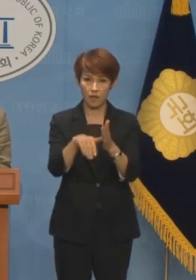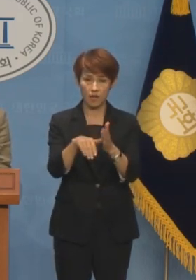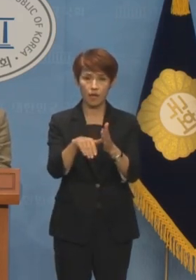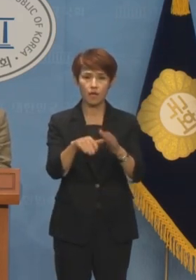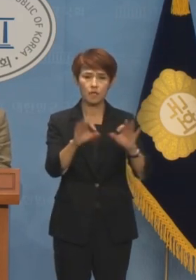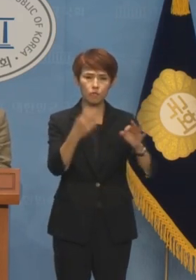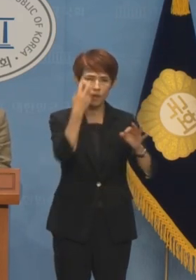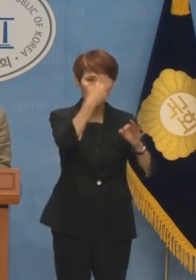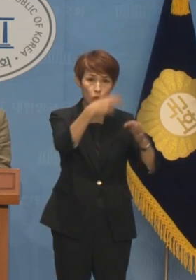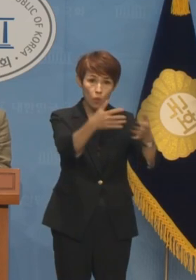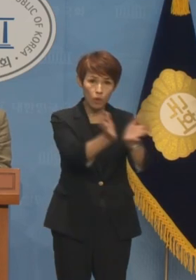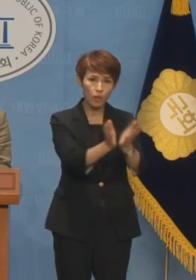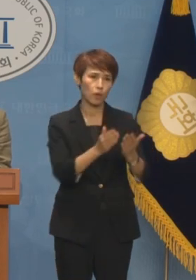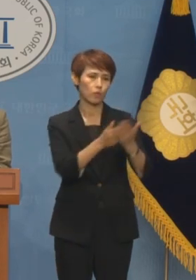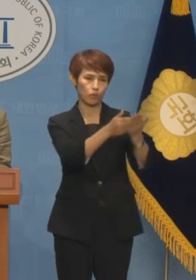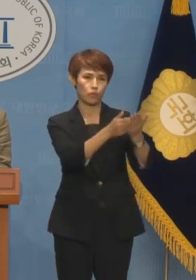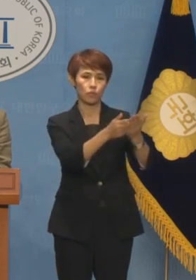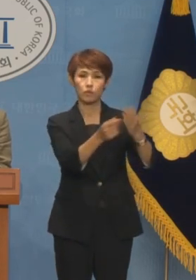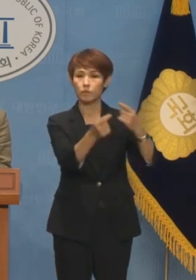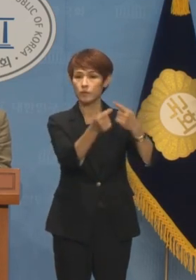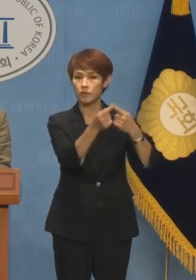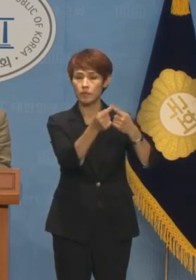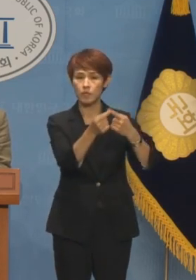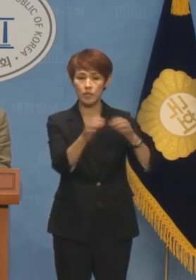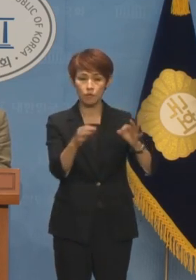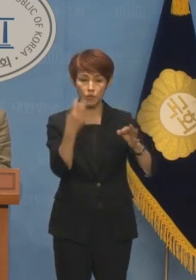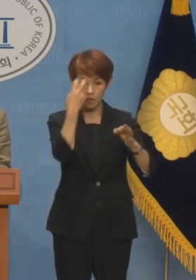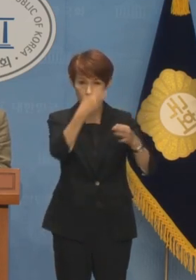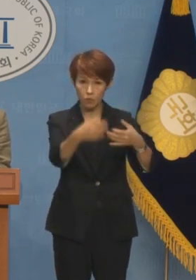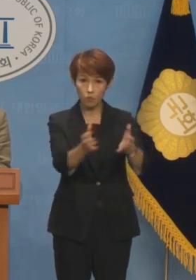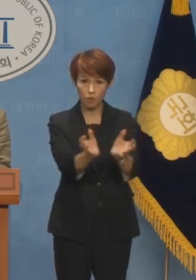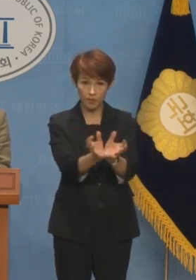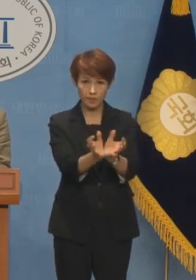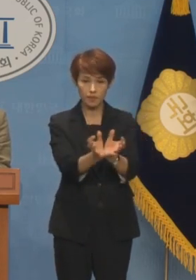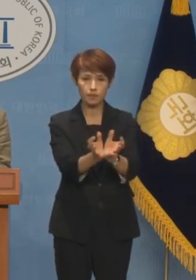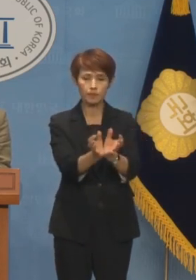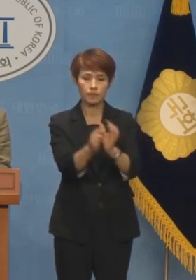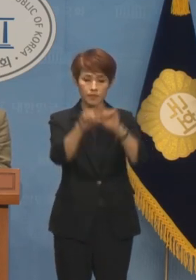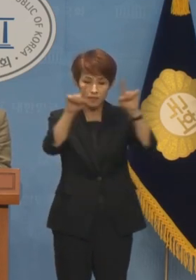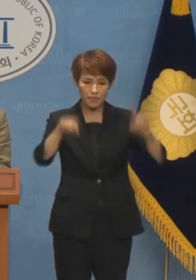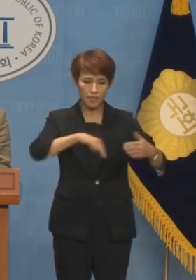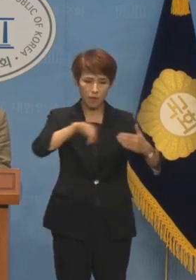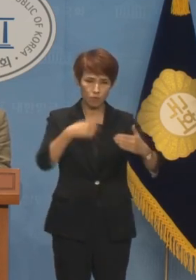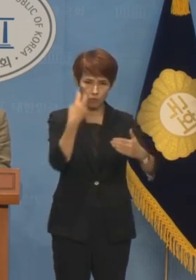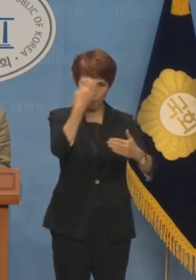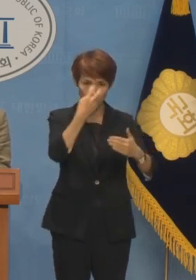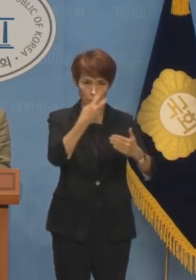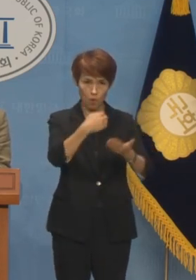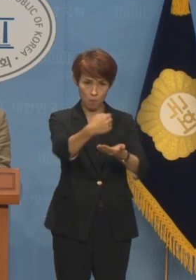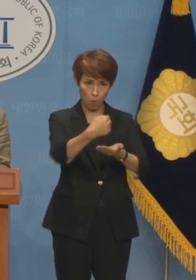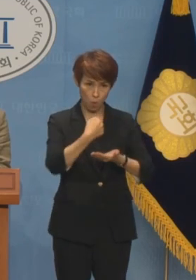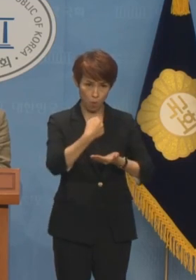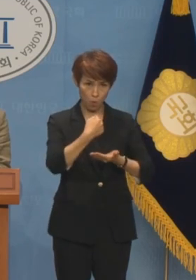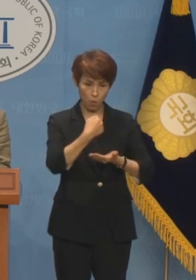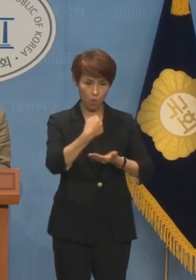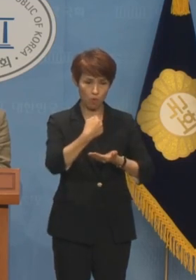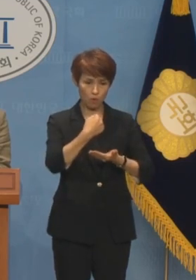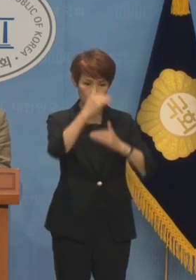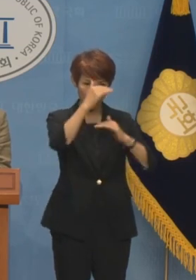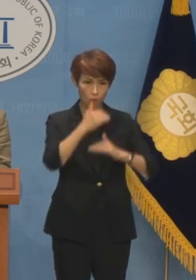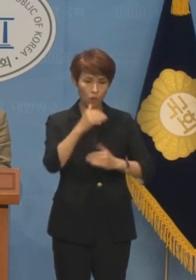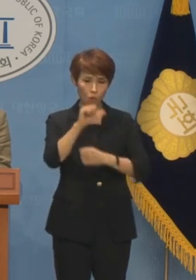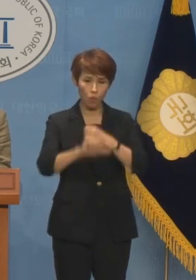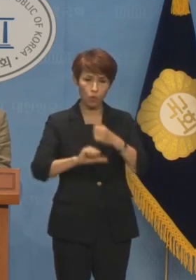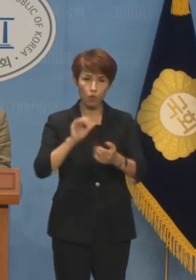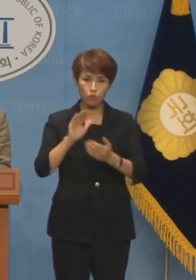금융감독원에 요구합니다. 첫째, 금융감독원은 7장의 내부 검토 보고서가 5년이 지난 지금